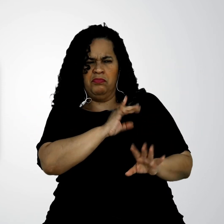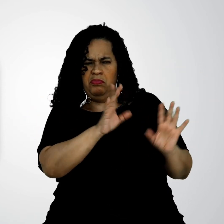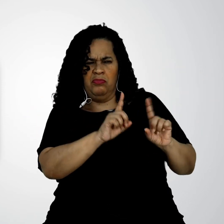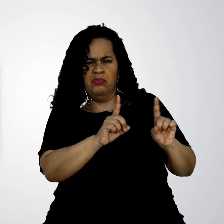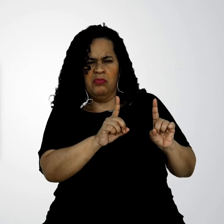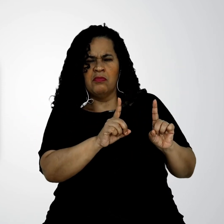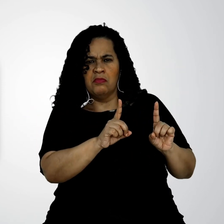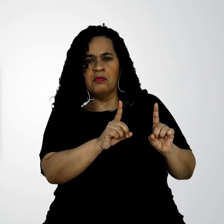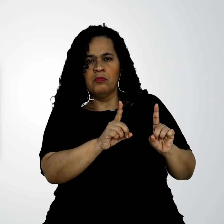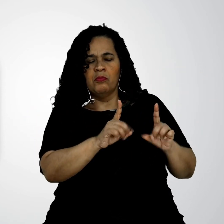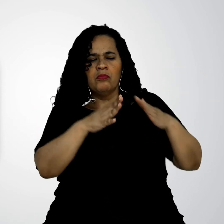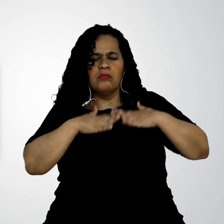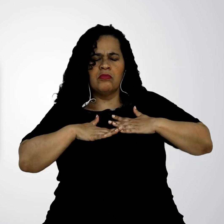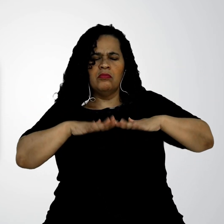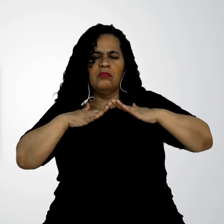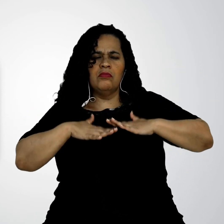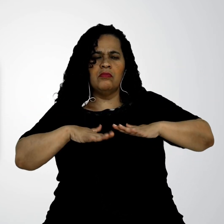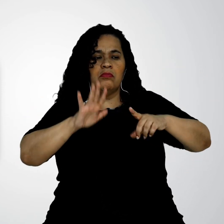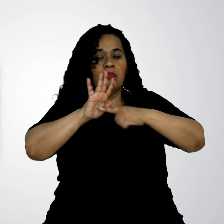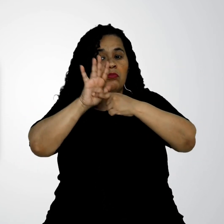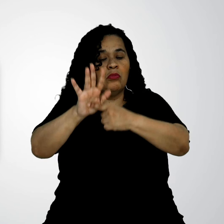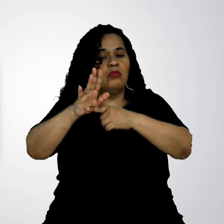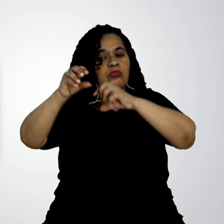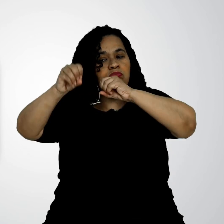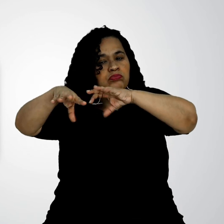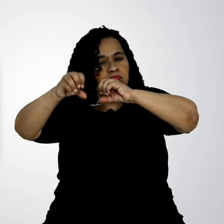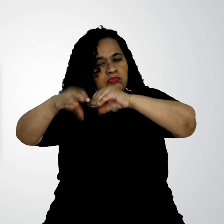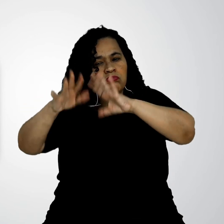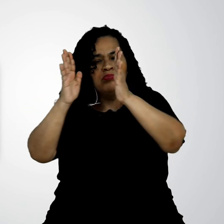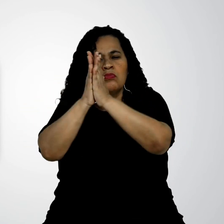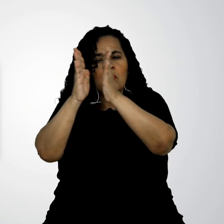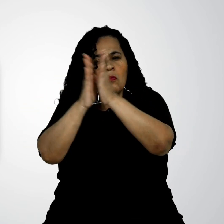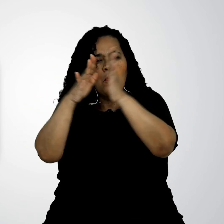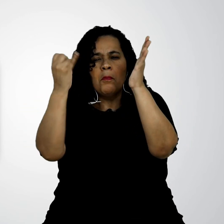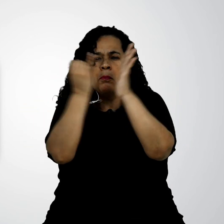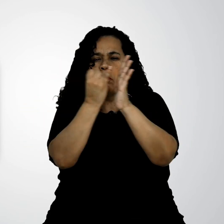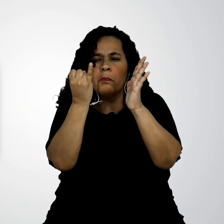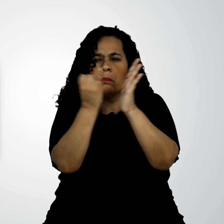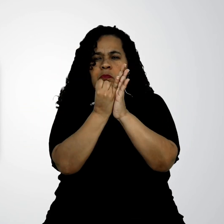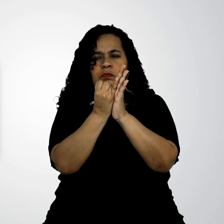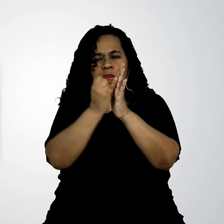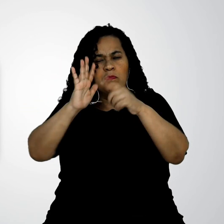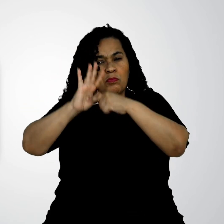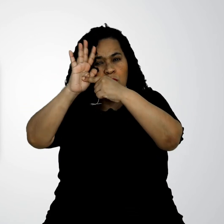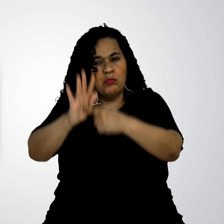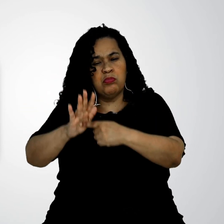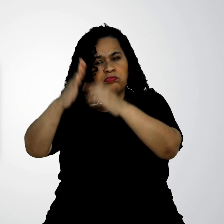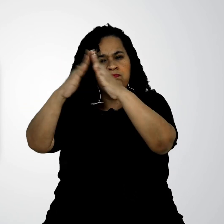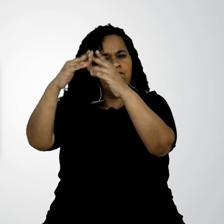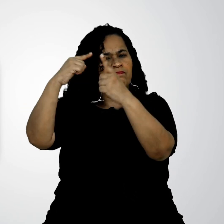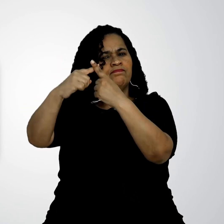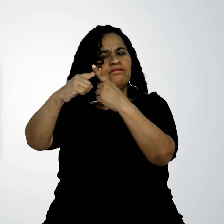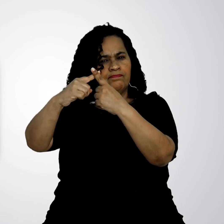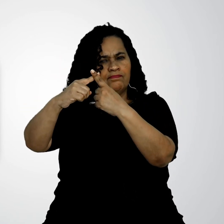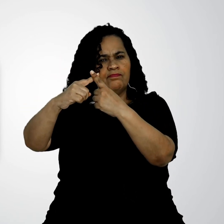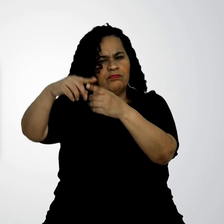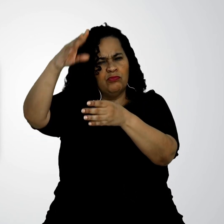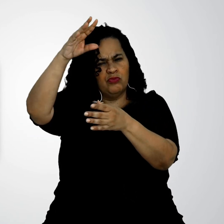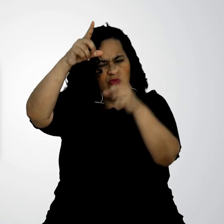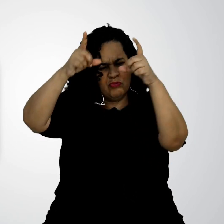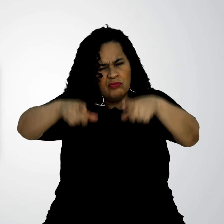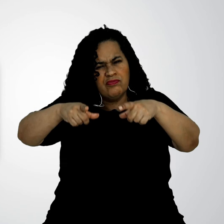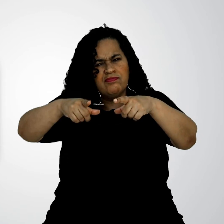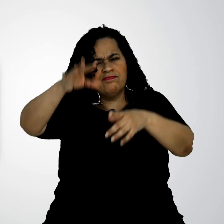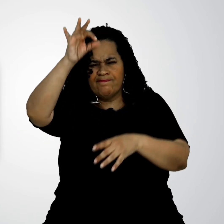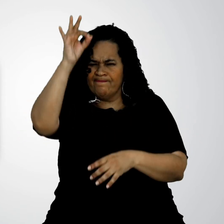das trevas. Faça o seu papel, ensine, ore, interceda, traga para a igreja, insira ela no contexto do ensino,